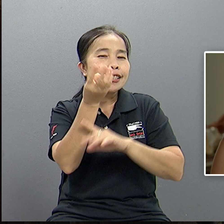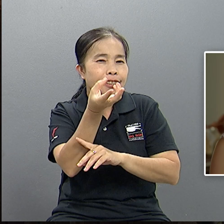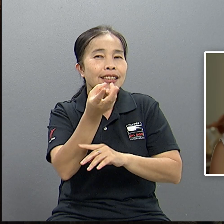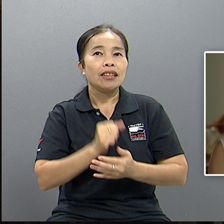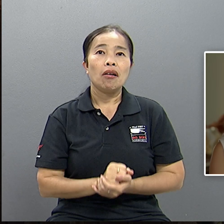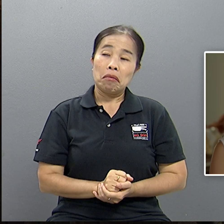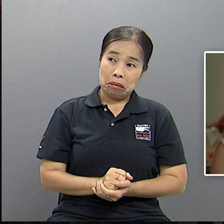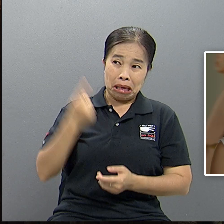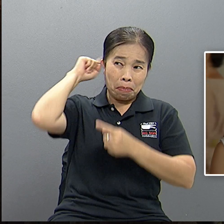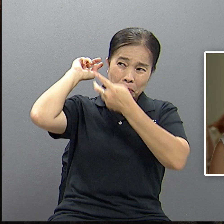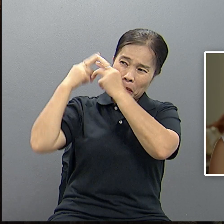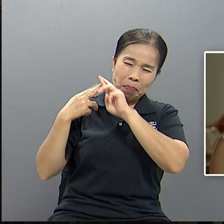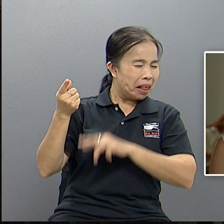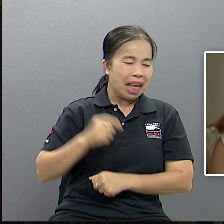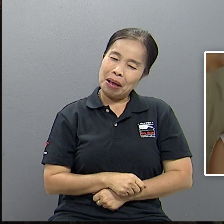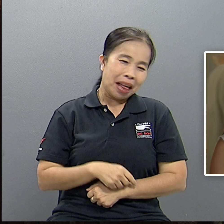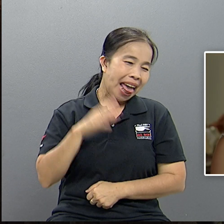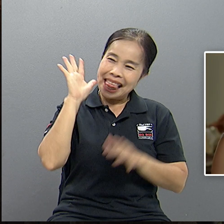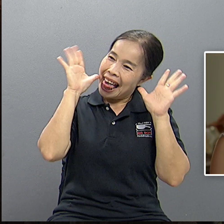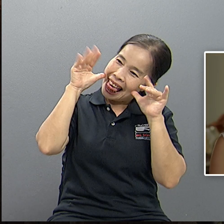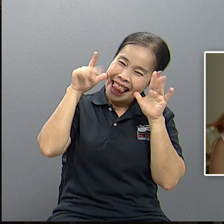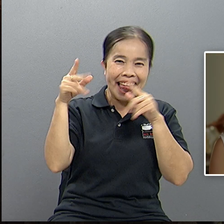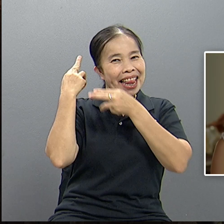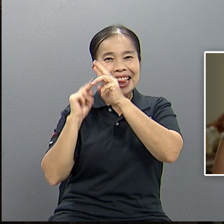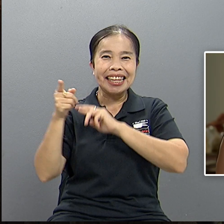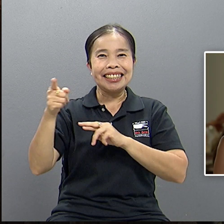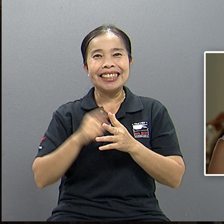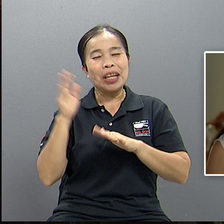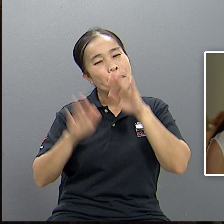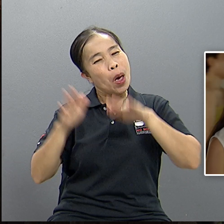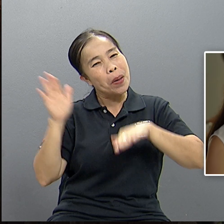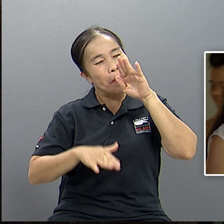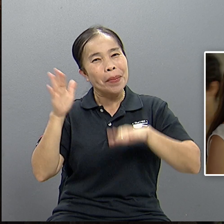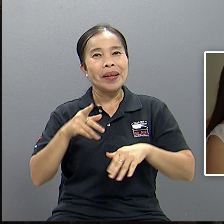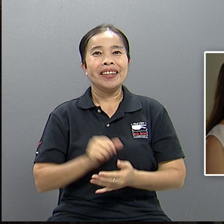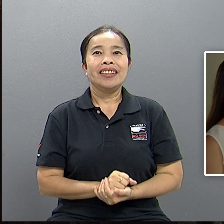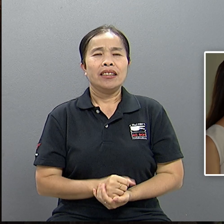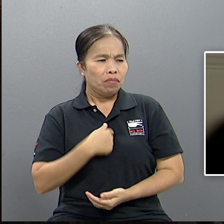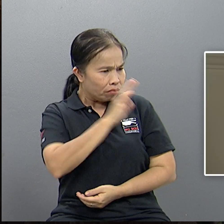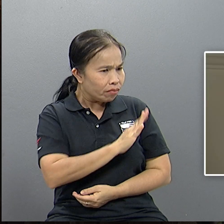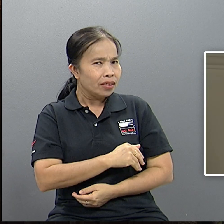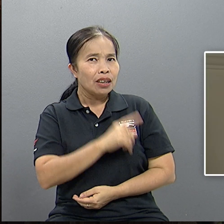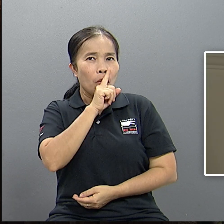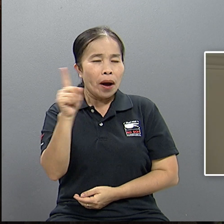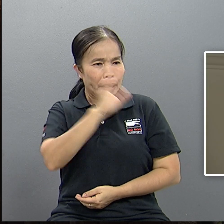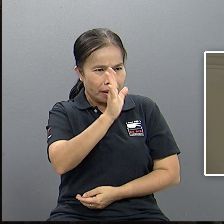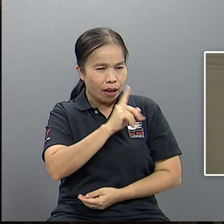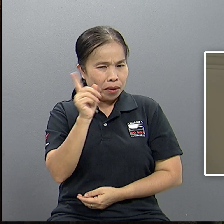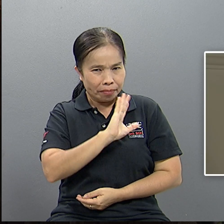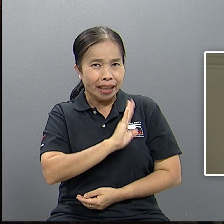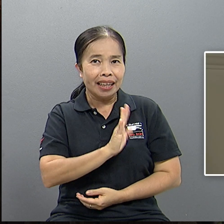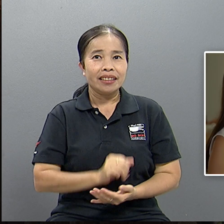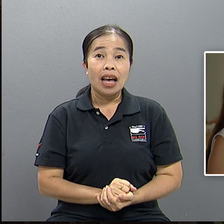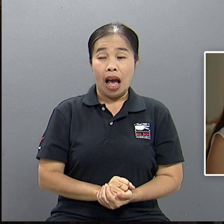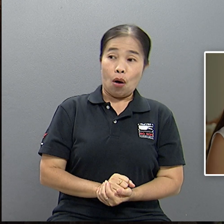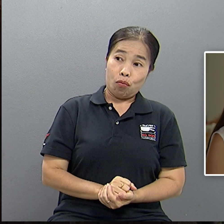เปียมาเลียใบตองพระตีกองตะทำตุ้มไหม พี่ว่าอย่าไปว่าเขา อ